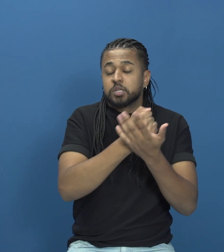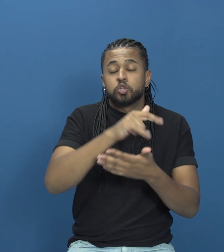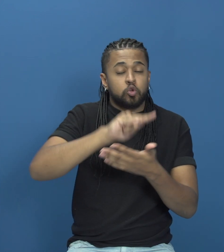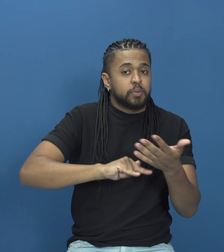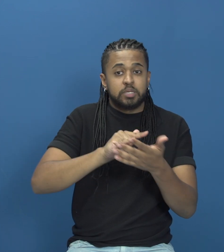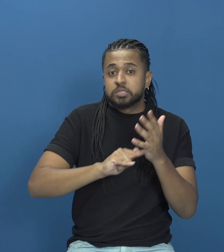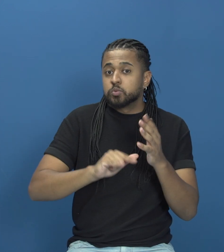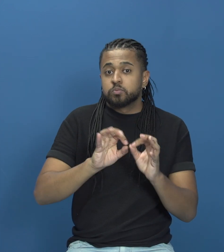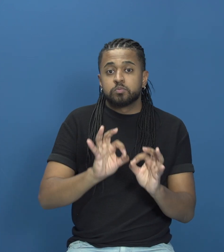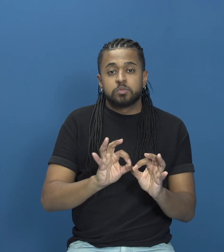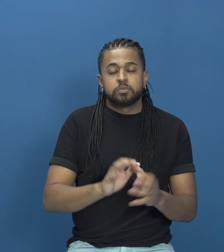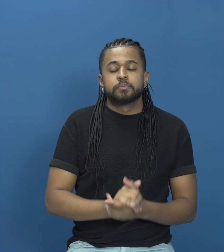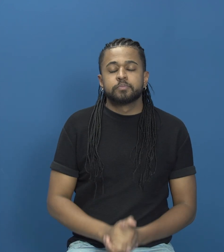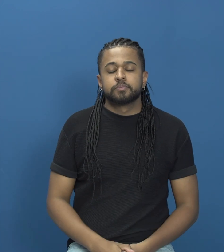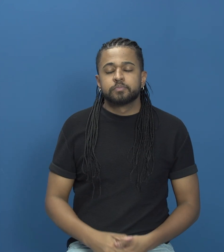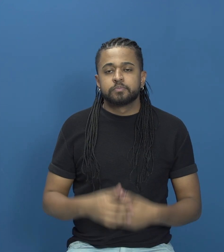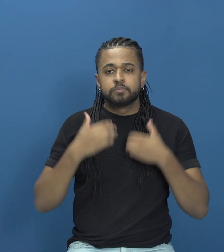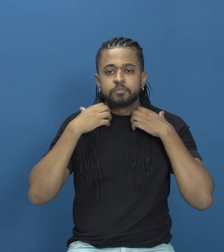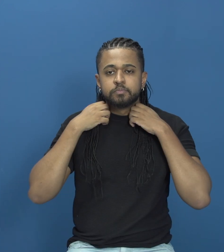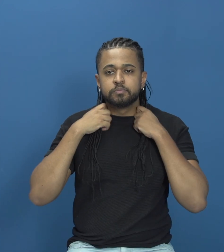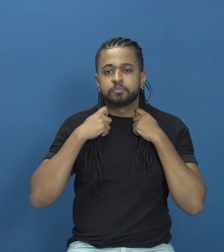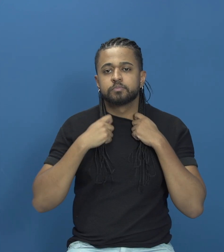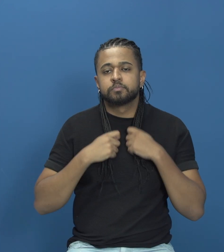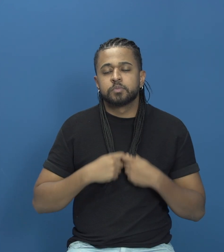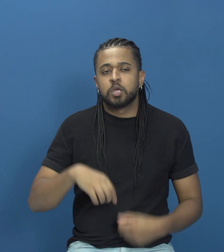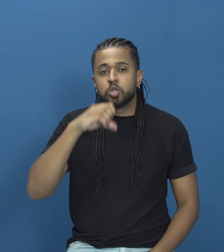documentação correspondente. Fecha parênteses.